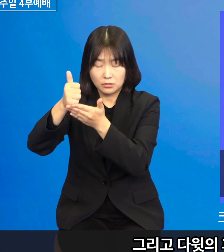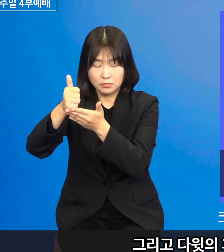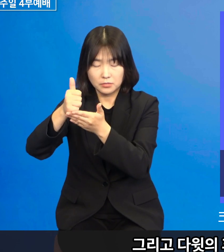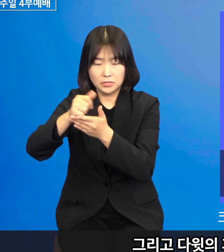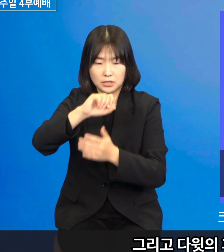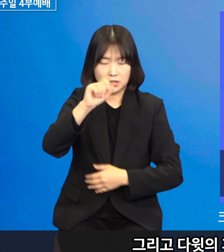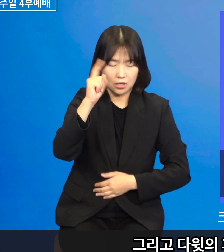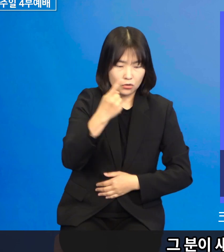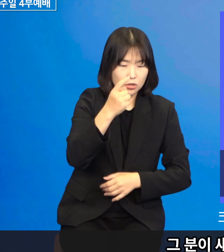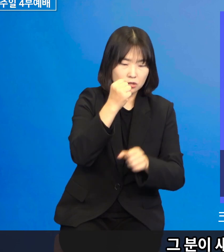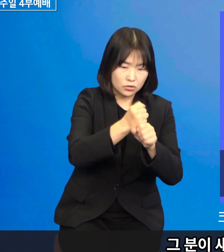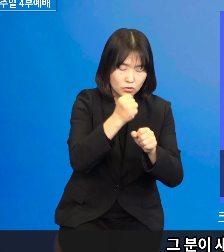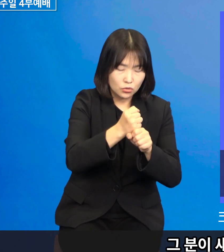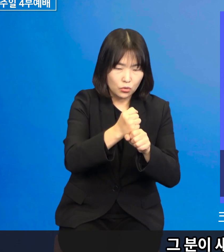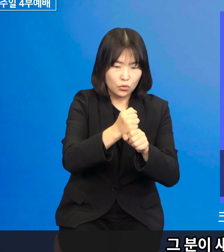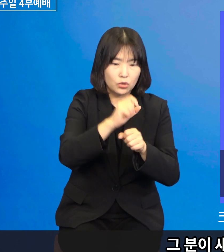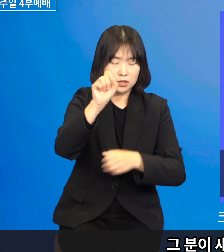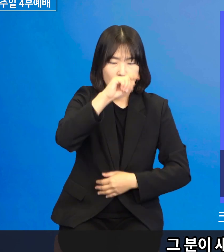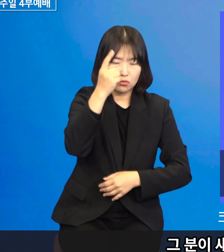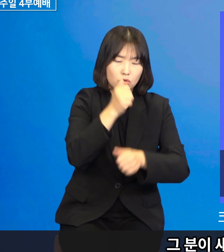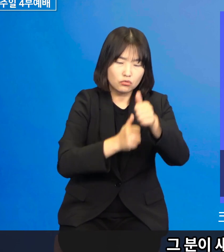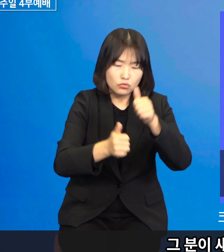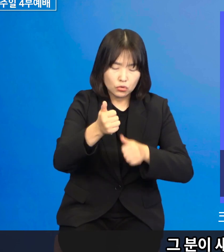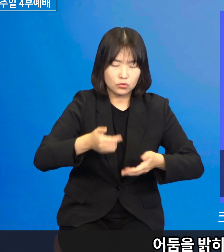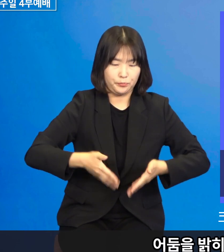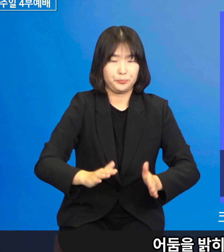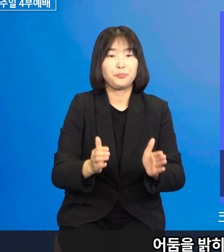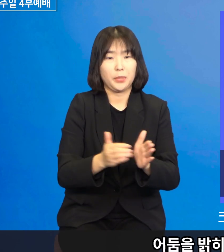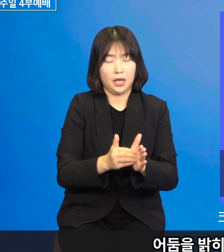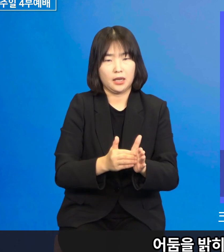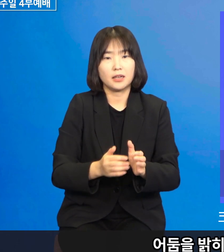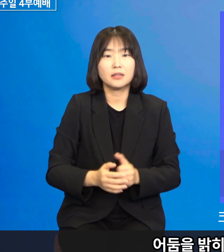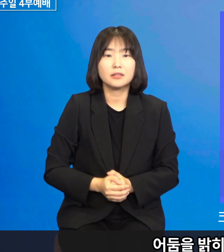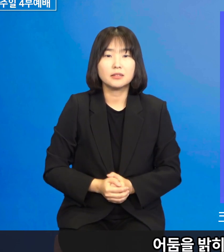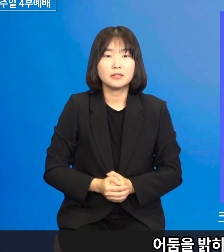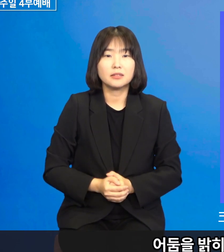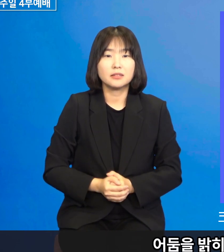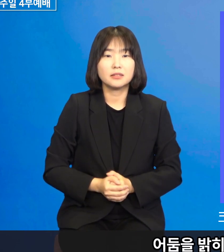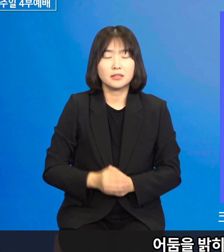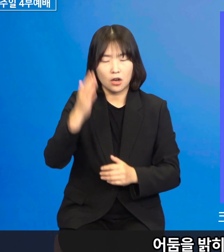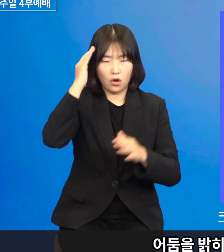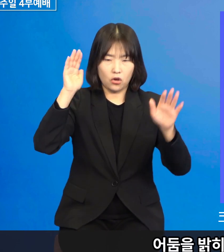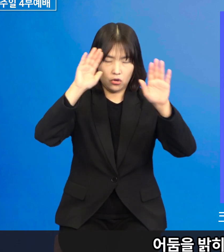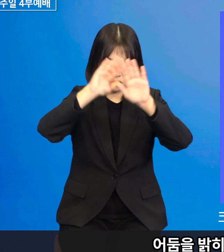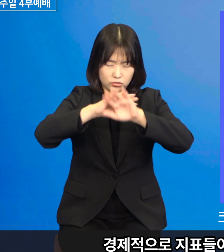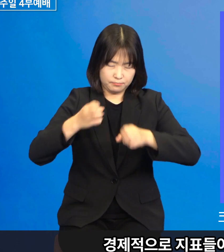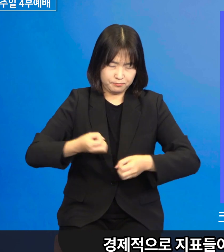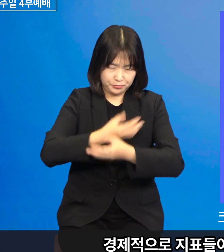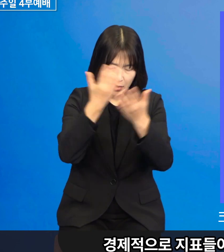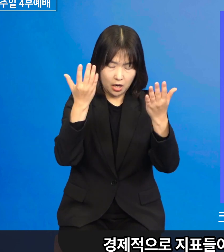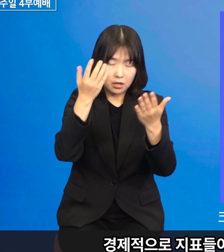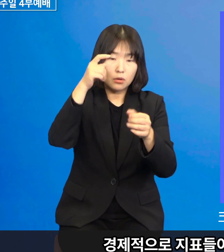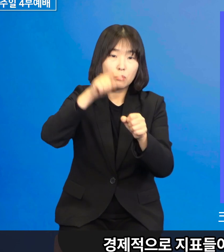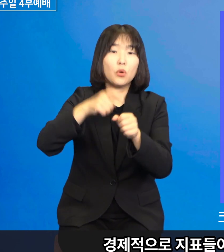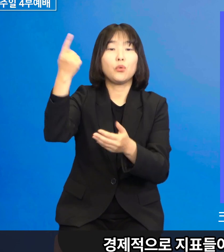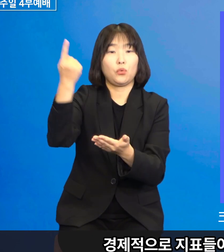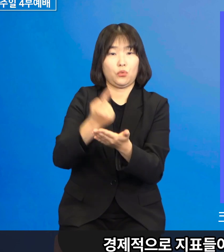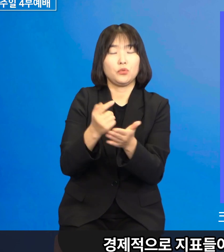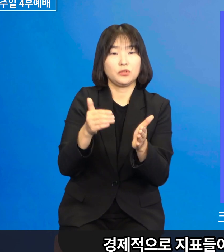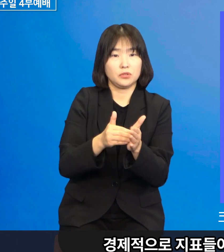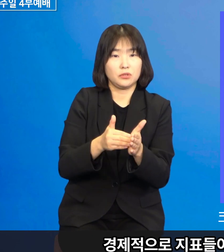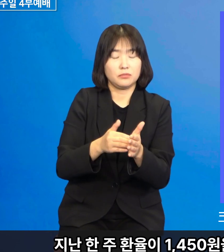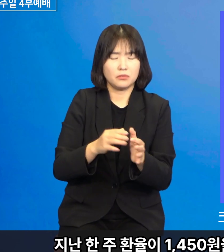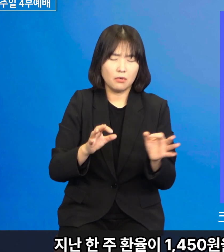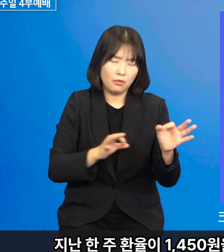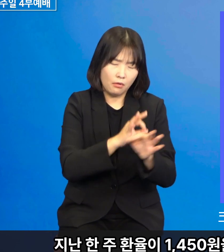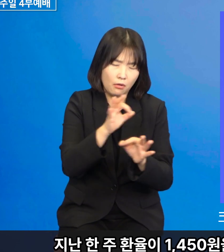다윗의 후손으로 오셨어요. 그분이 새벽별입니다. 어둠을 밝히러 오신 거예요. 경제적으로 지표들이 굉장히